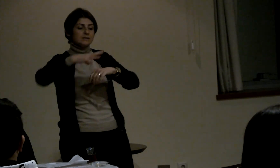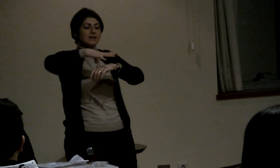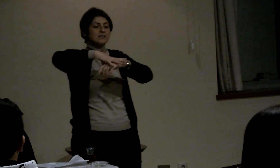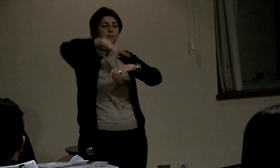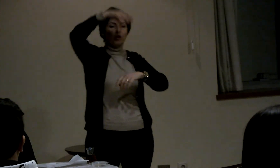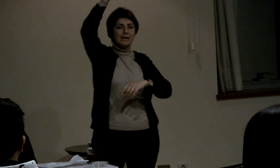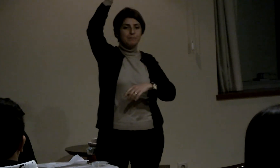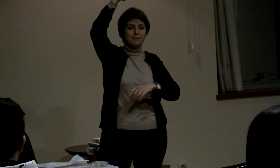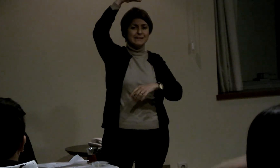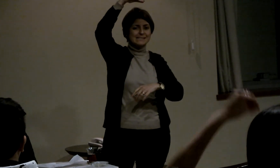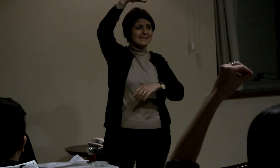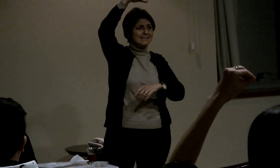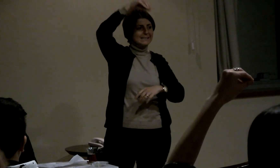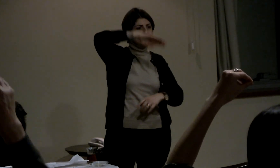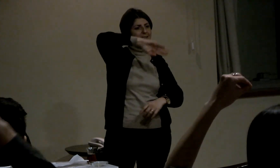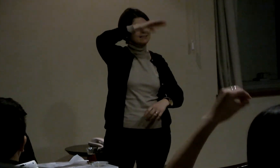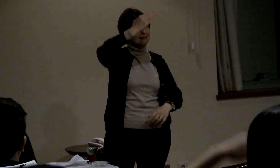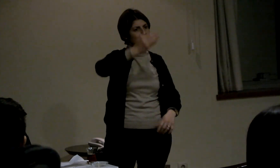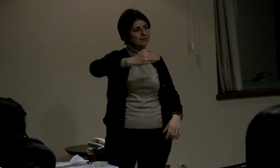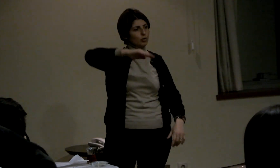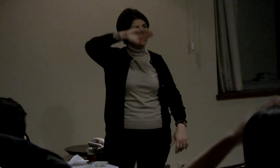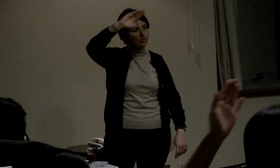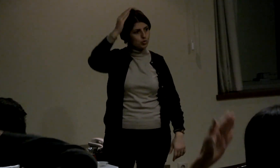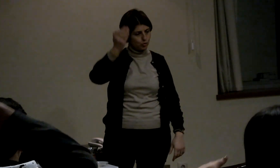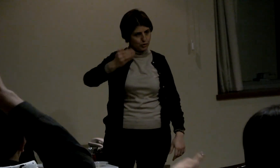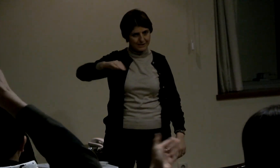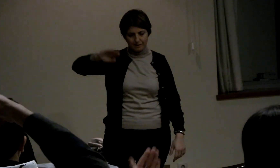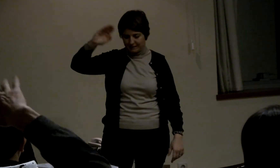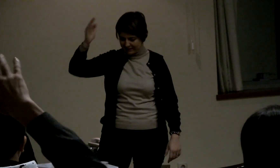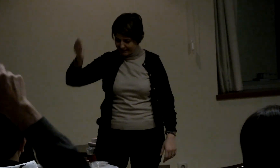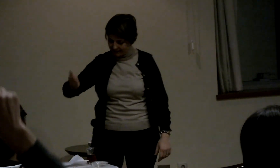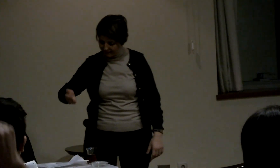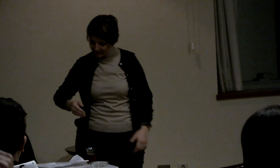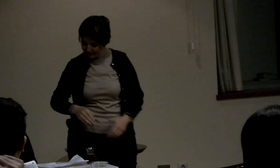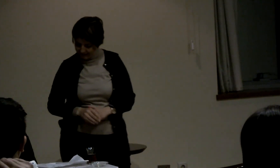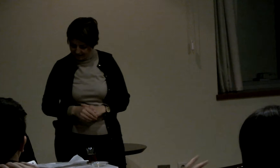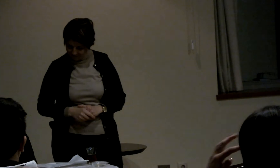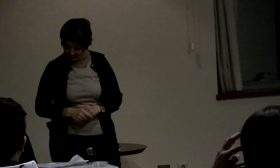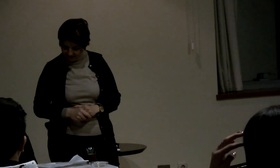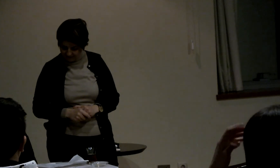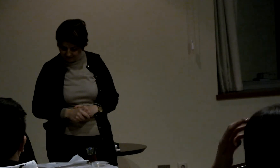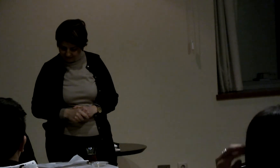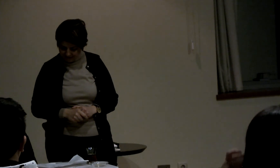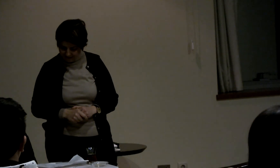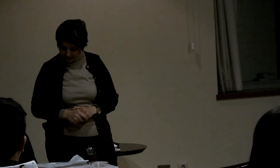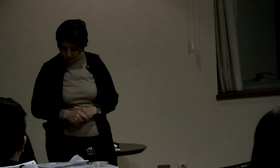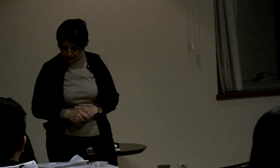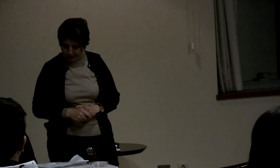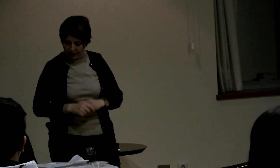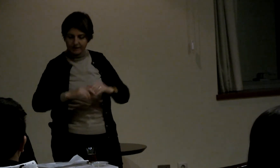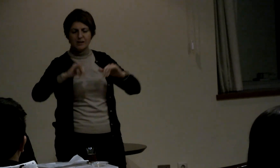Dağı böyle yapabiliriz dedik ya da oyuncusunu gösterebiliriz dedik. Evet.